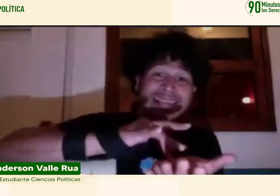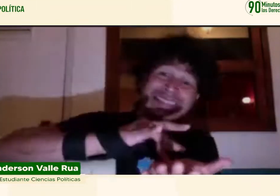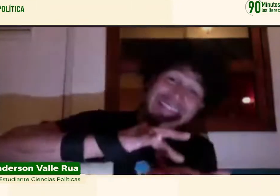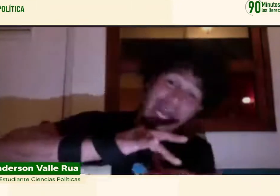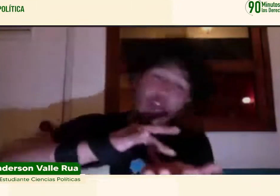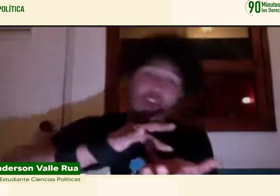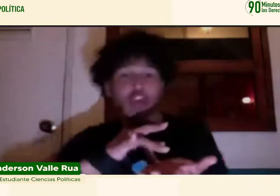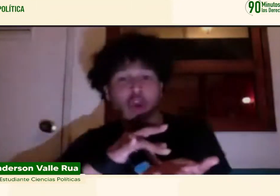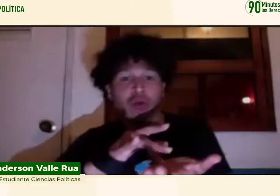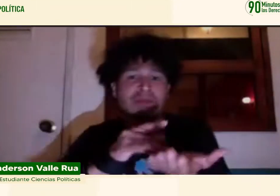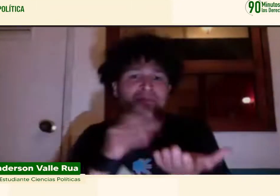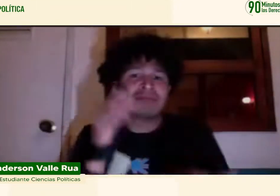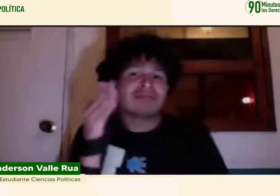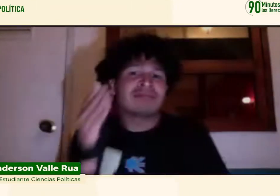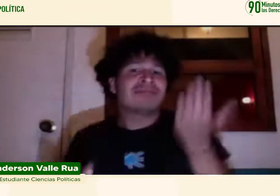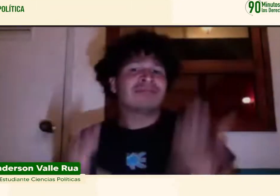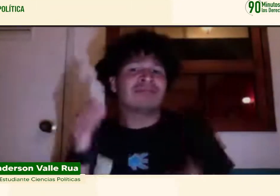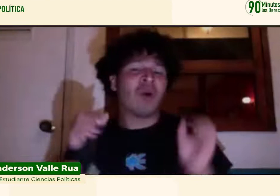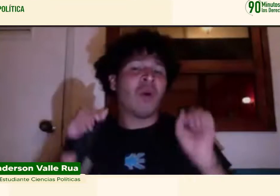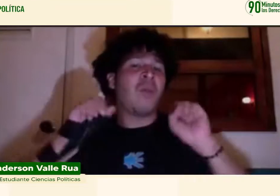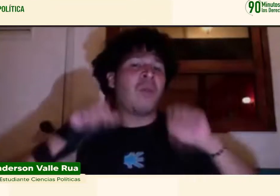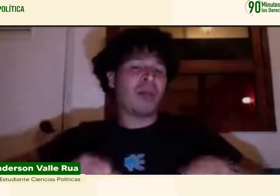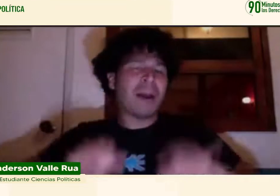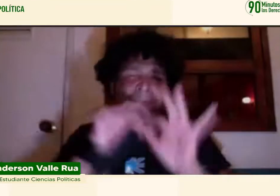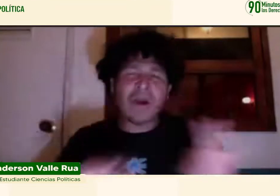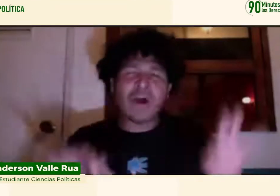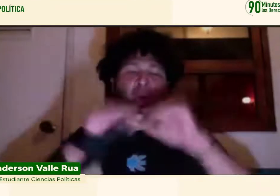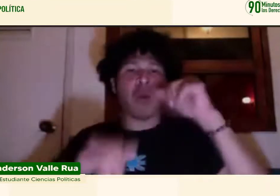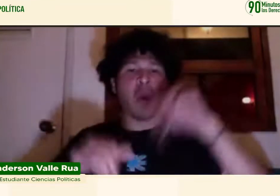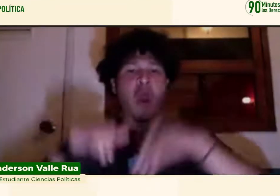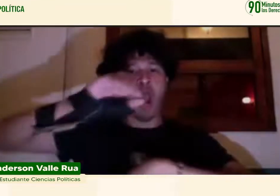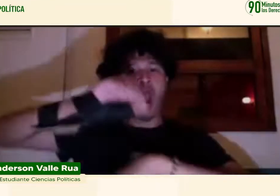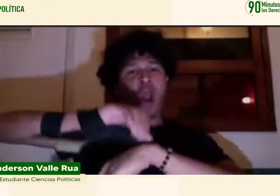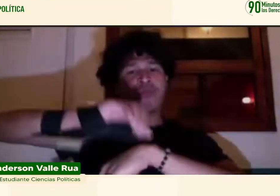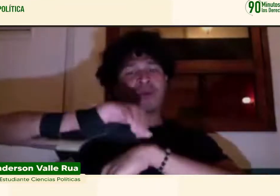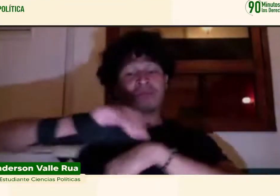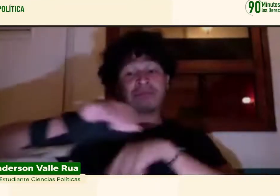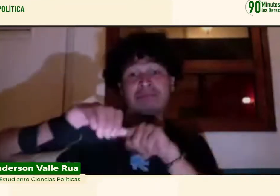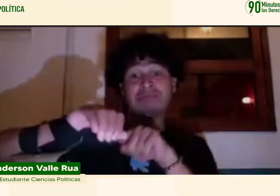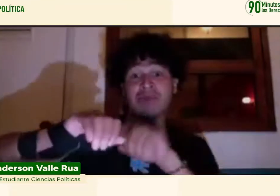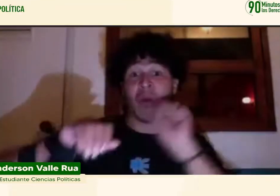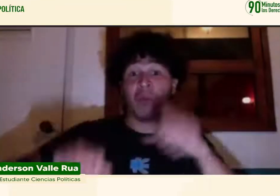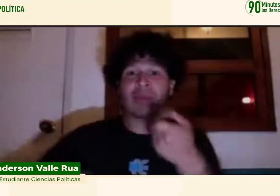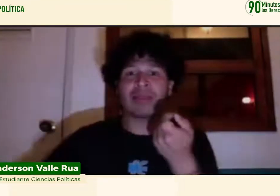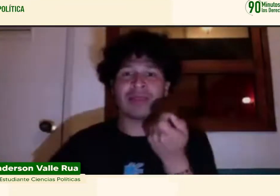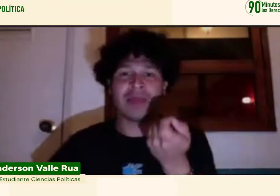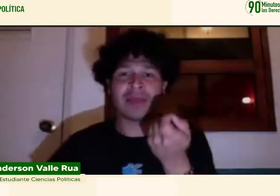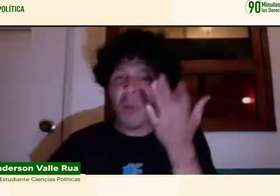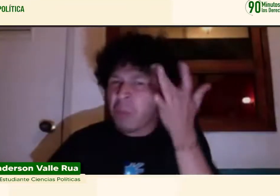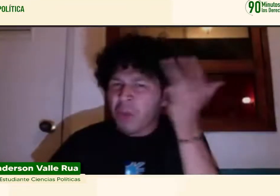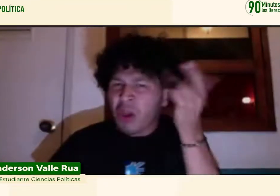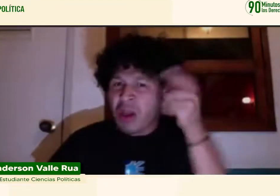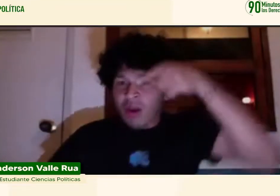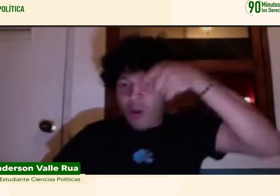sus procesos de participación y allí muchos determinan su participación sin ser parte o no militar en cualquier